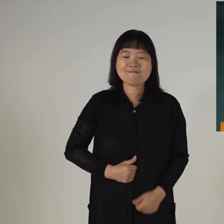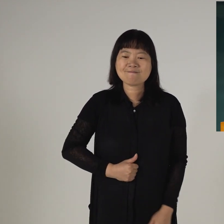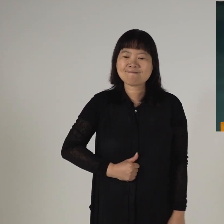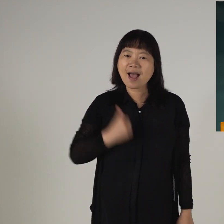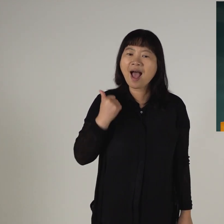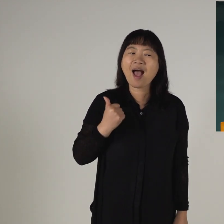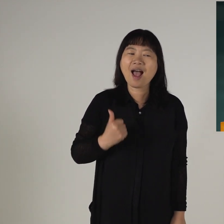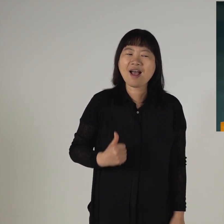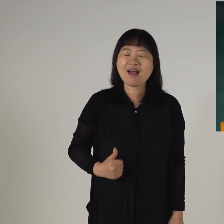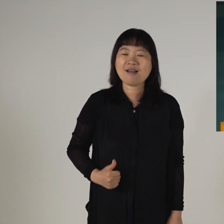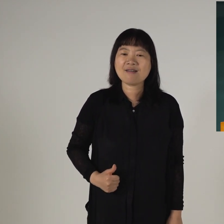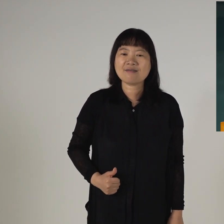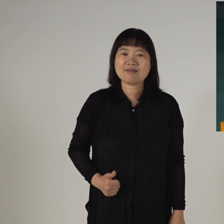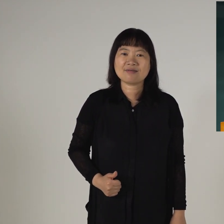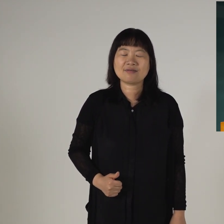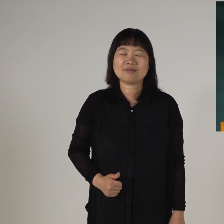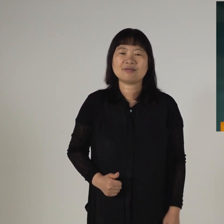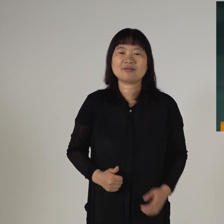냈어요.